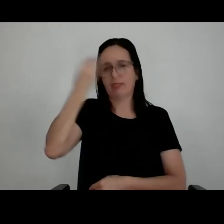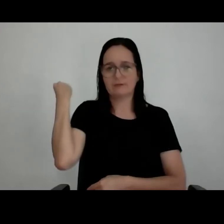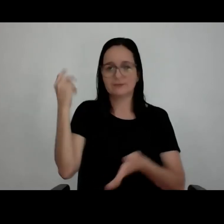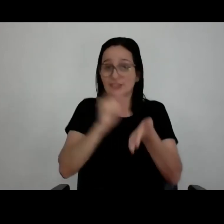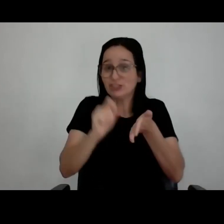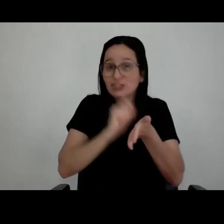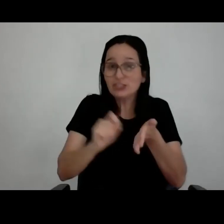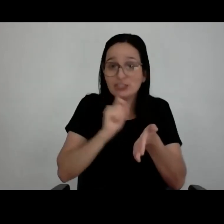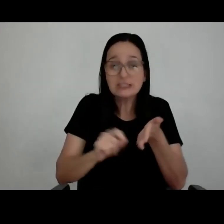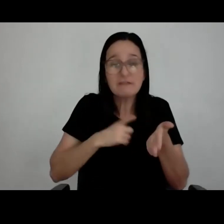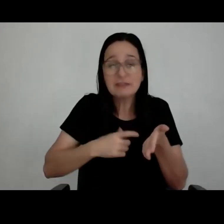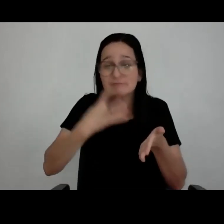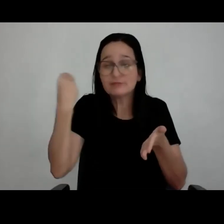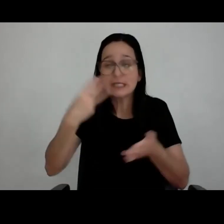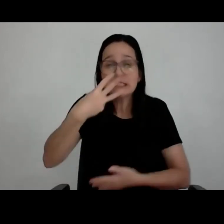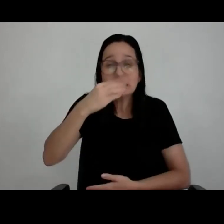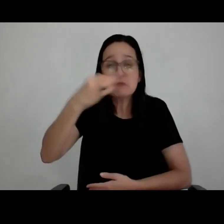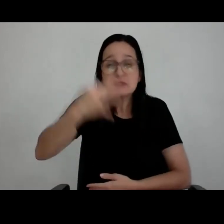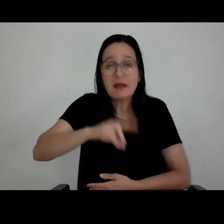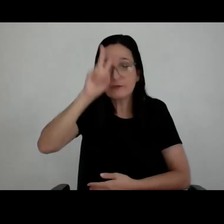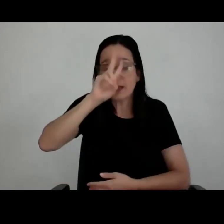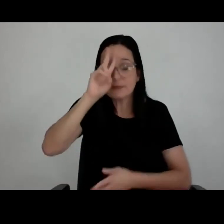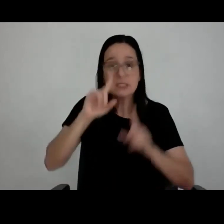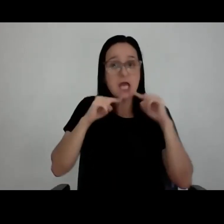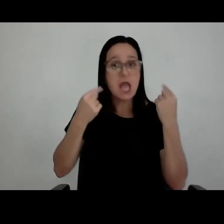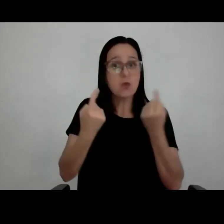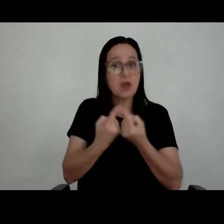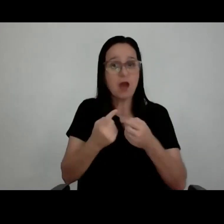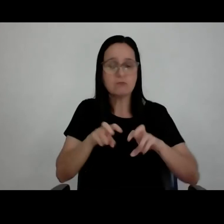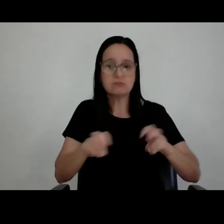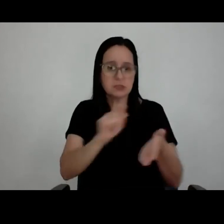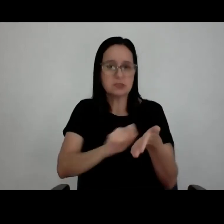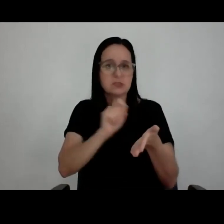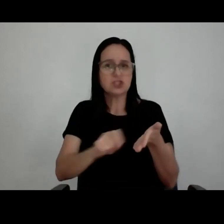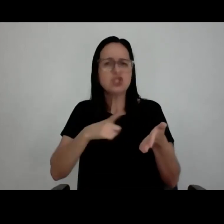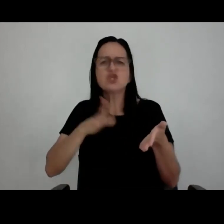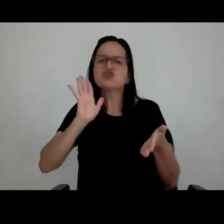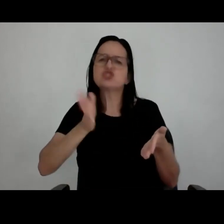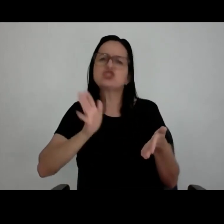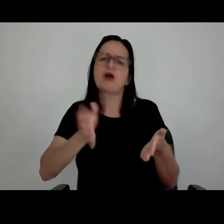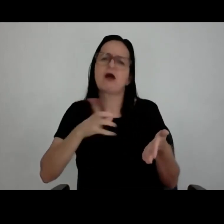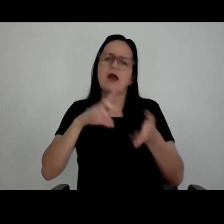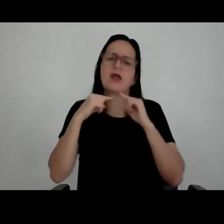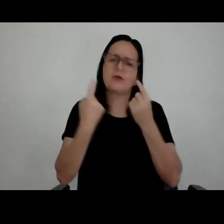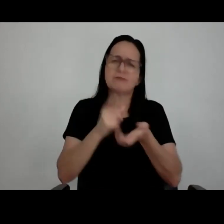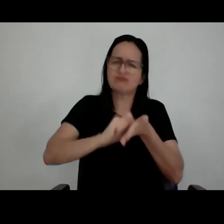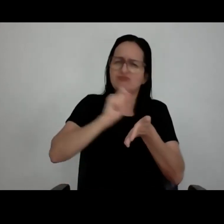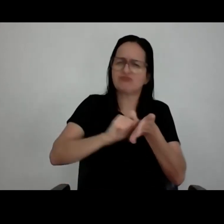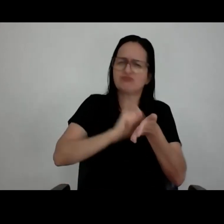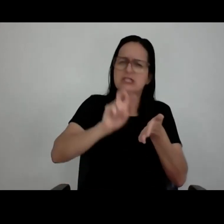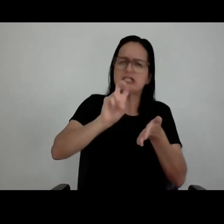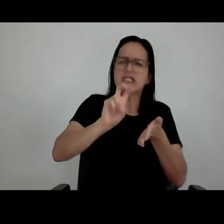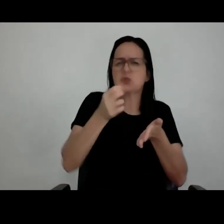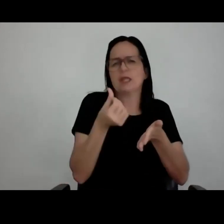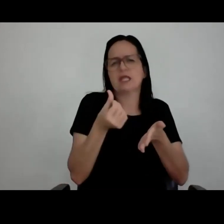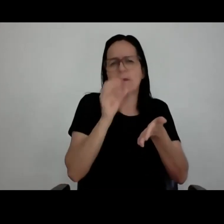você vai lembrar de 30%. Numa reunião dessa, você sai com... Eu já saí numa reunião dessa com 56, 60 itens anotados. E aquilo vira